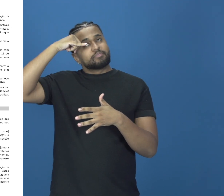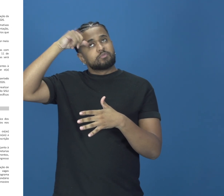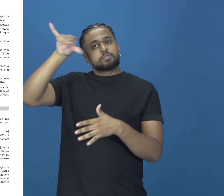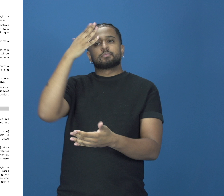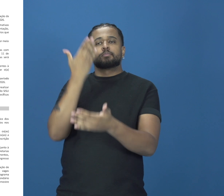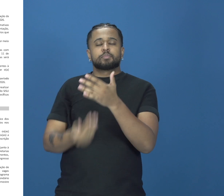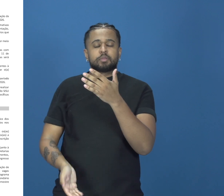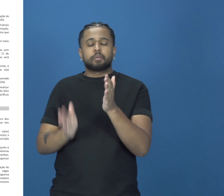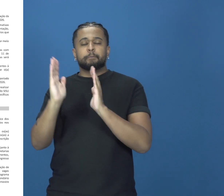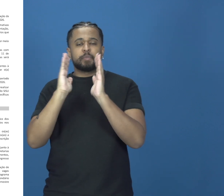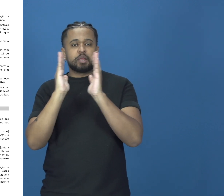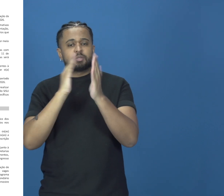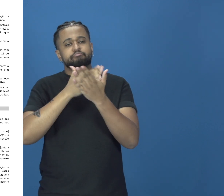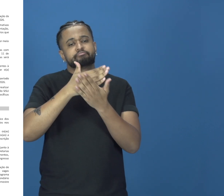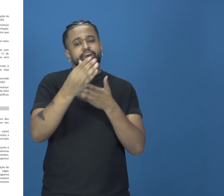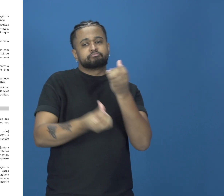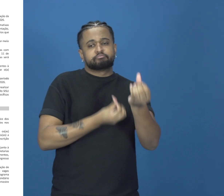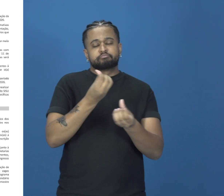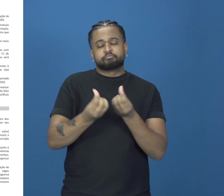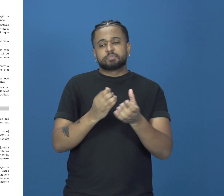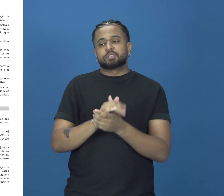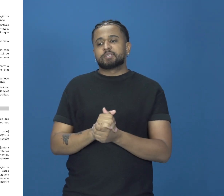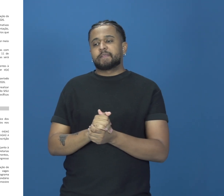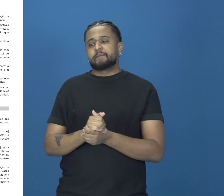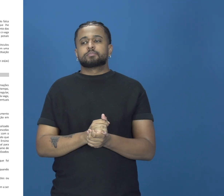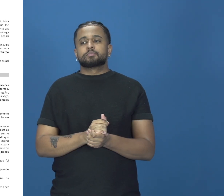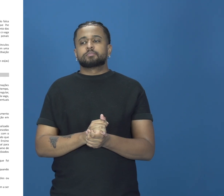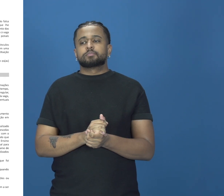de prazo e do início do semestre letivo.